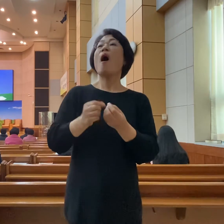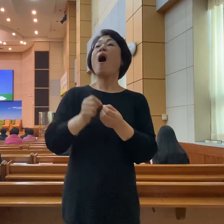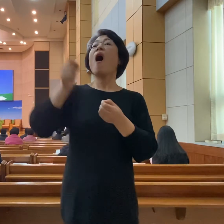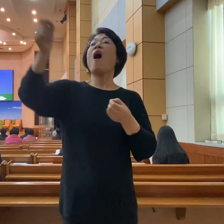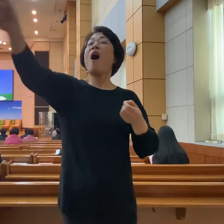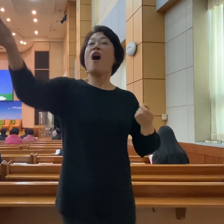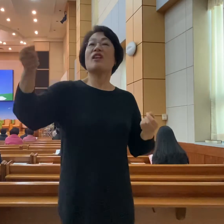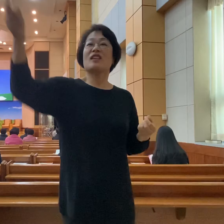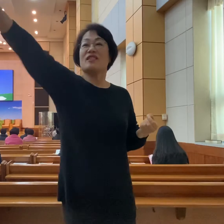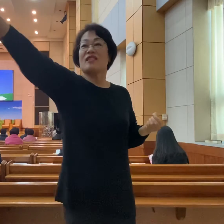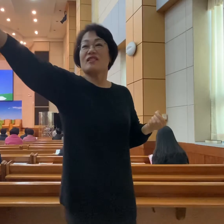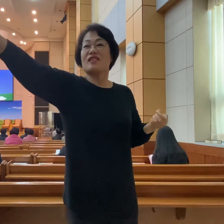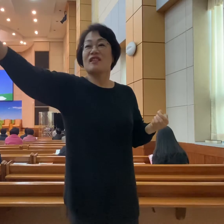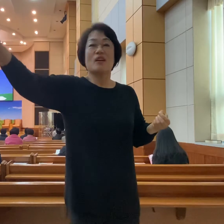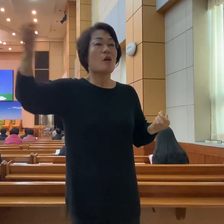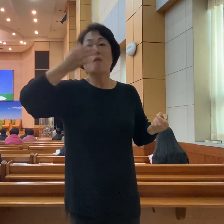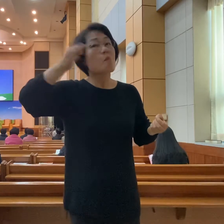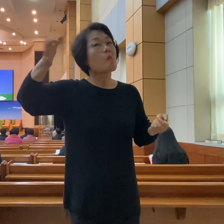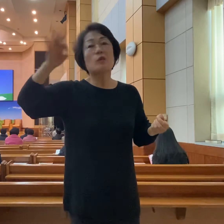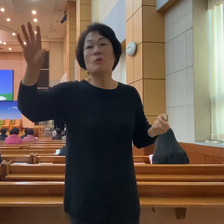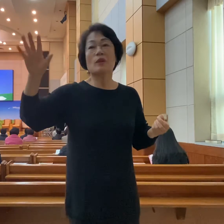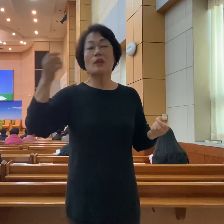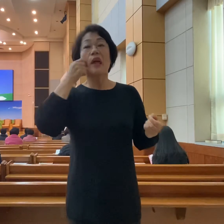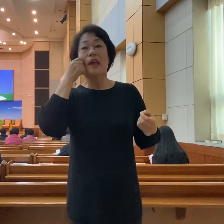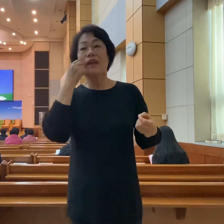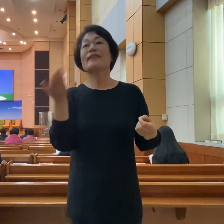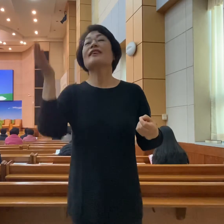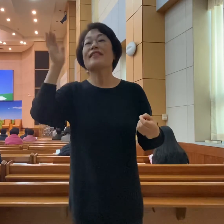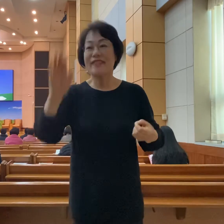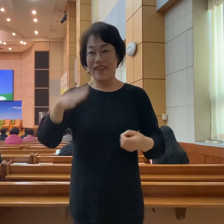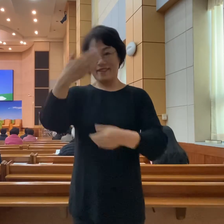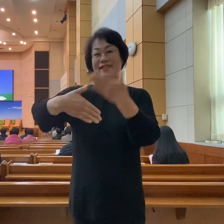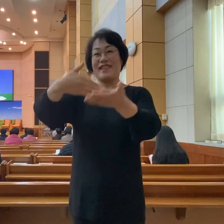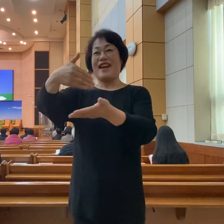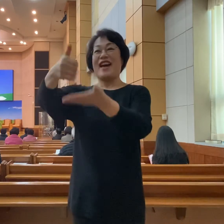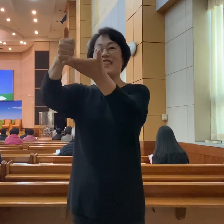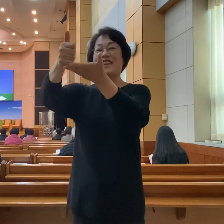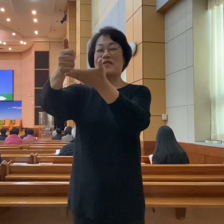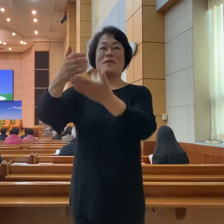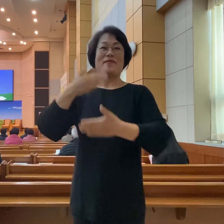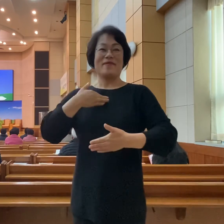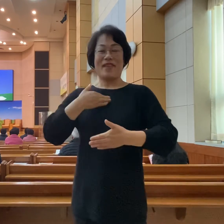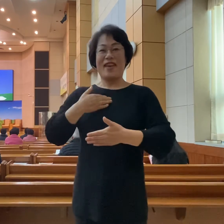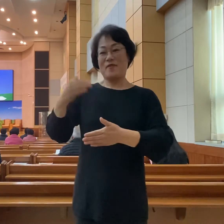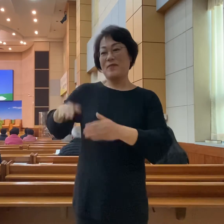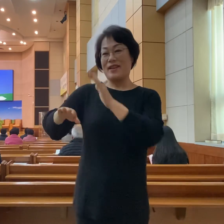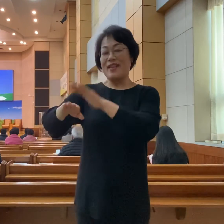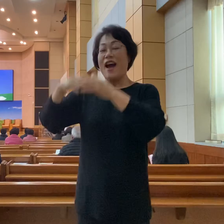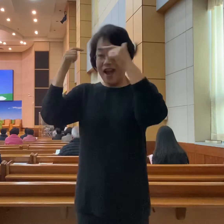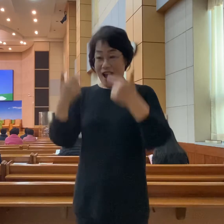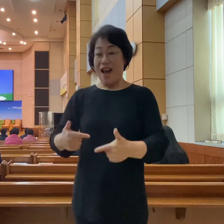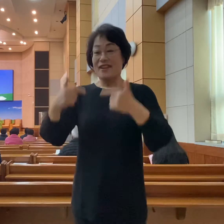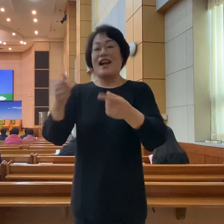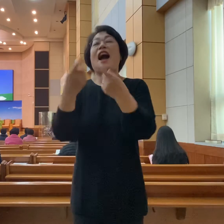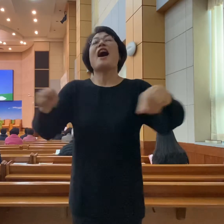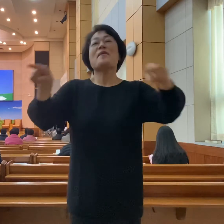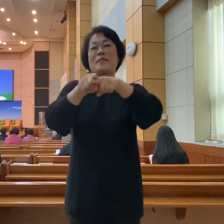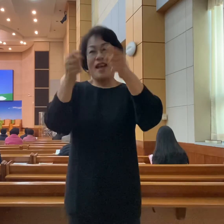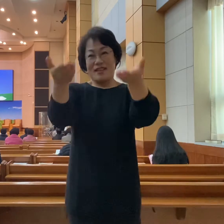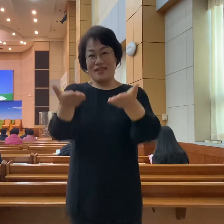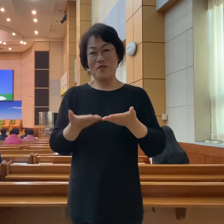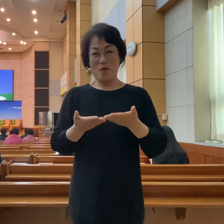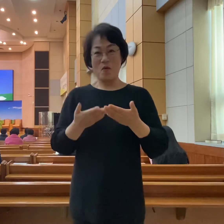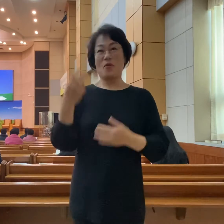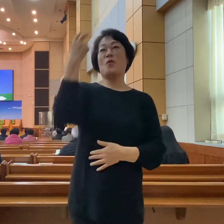시간도 있잖아요. 근데 우리 하나님은 내 우편에 근원이 되시고 언제나 함께 하시는